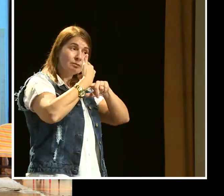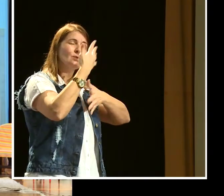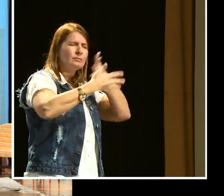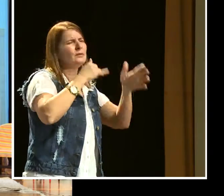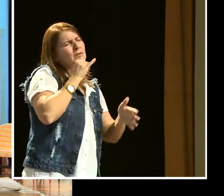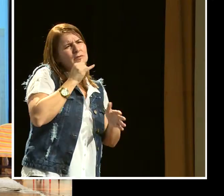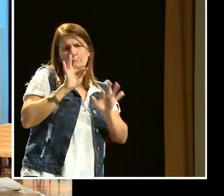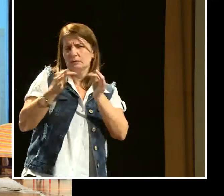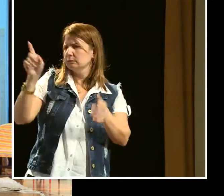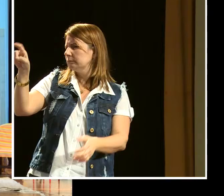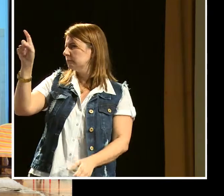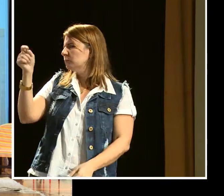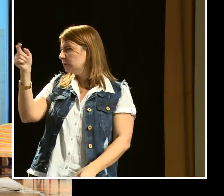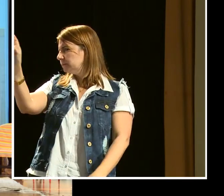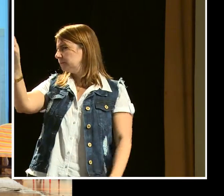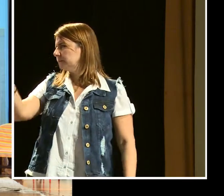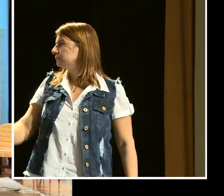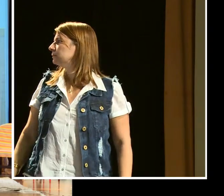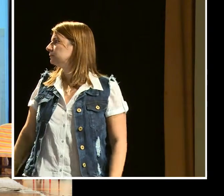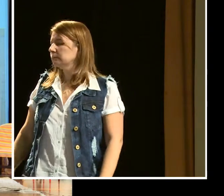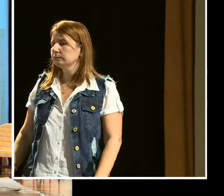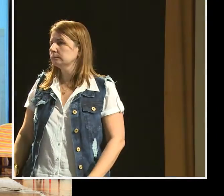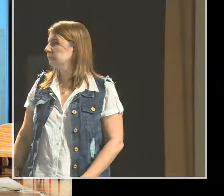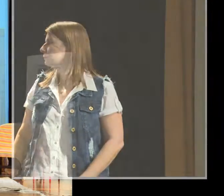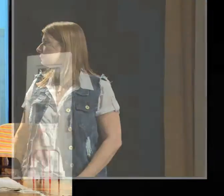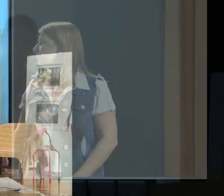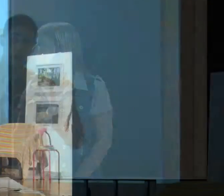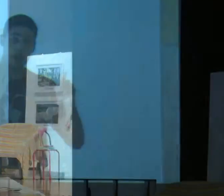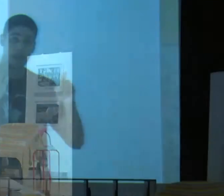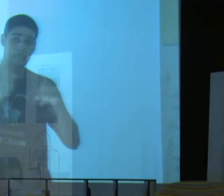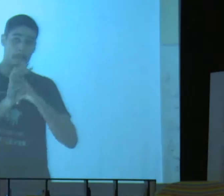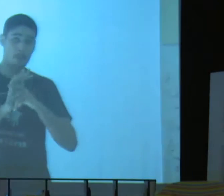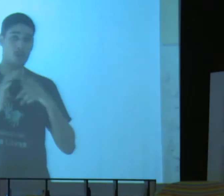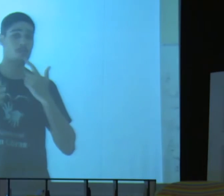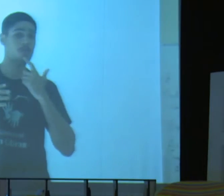mim, não sabendo se estava correto ou não. Clica em um, por favor.